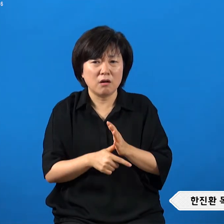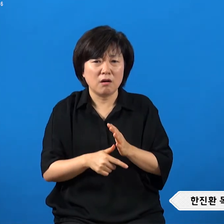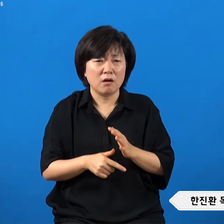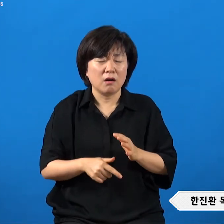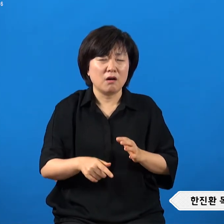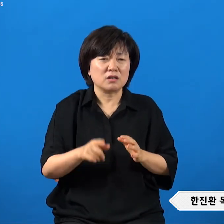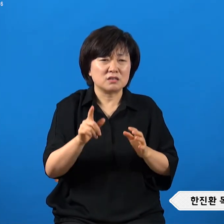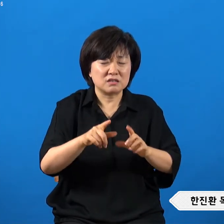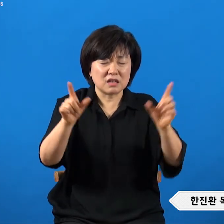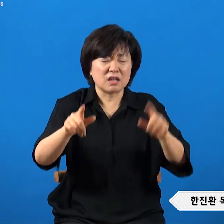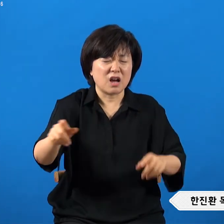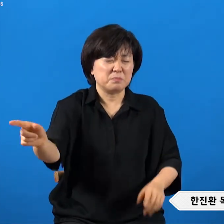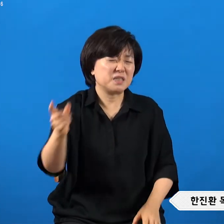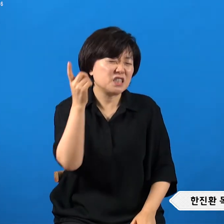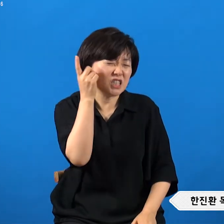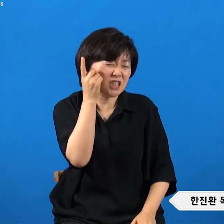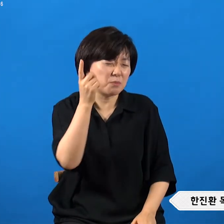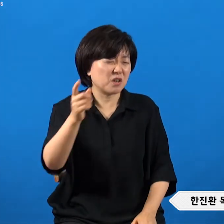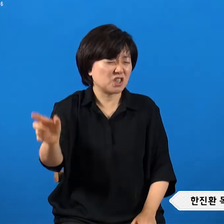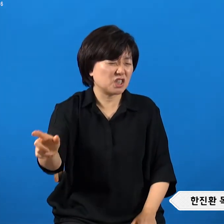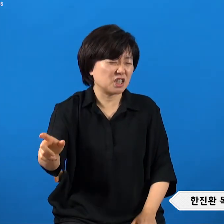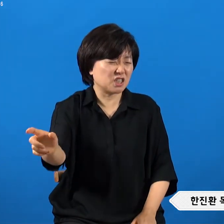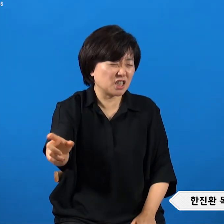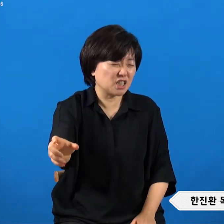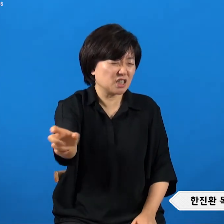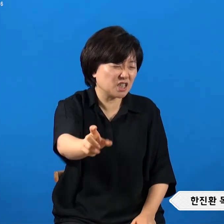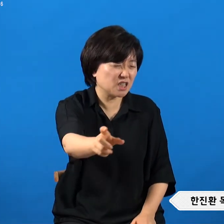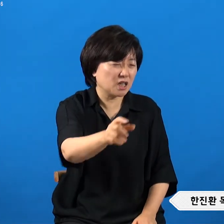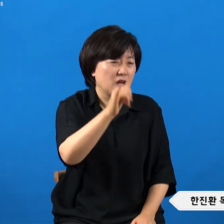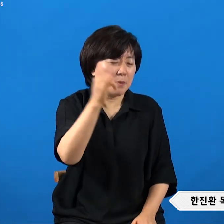않던 핸드폰마저 그날은 삐리릭 삐리릭 울어댑니다.